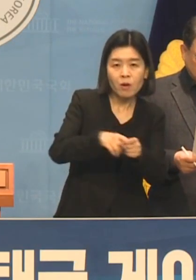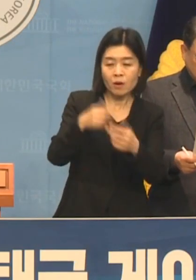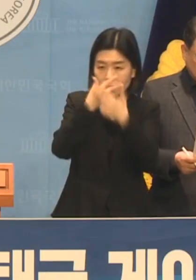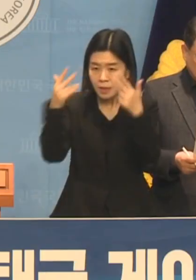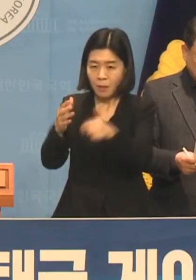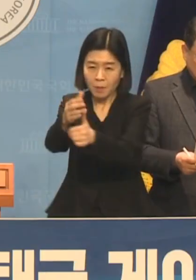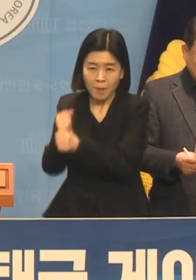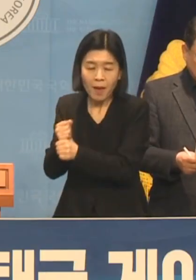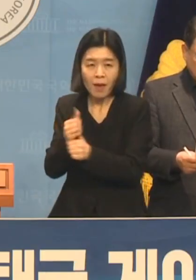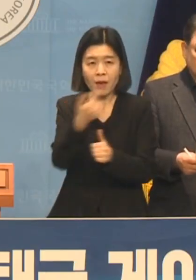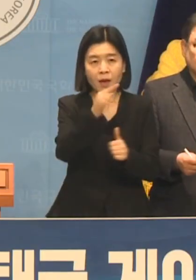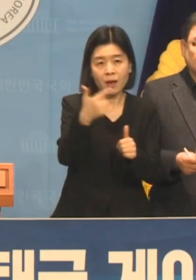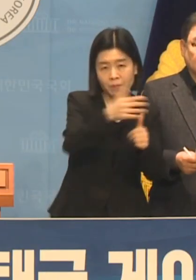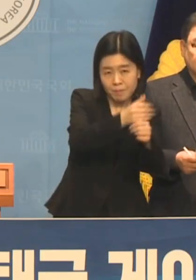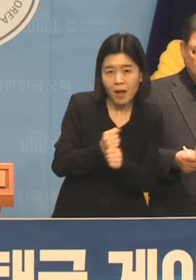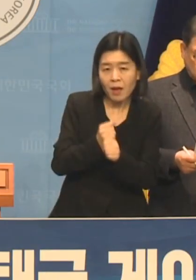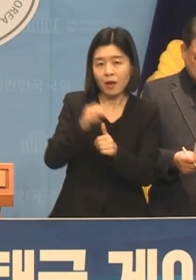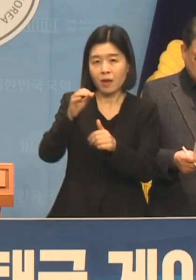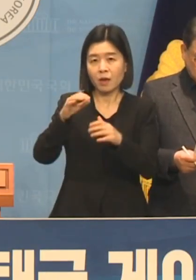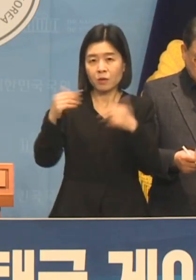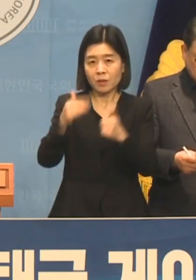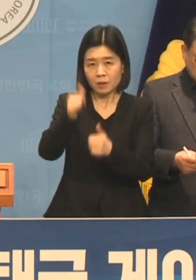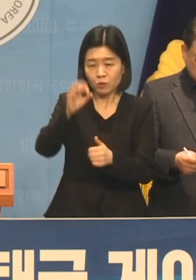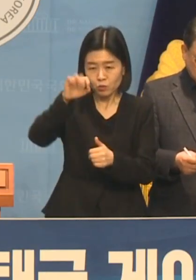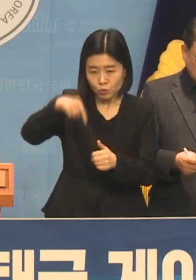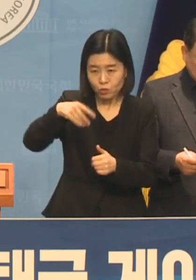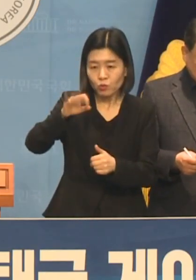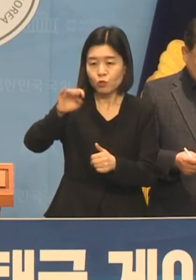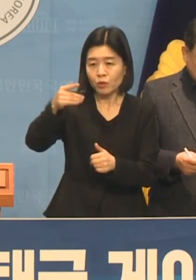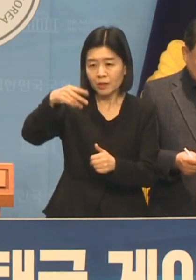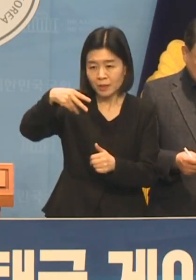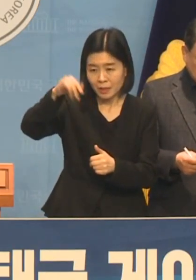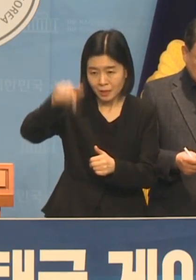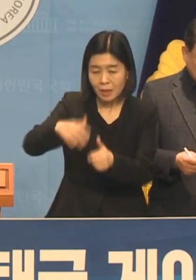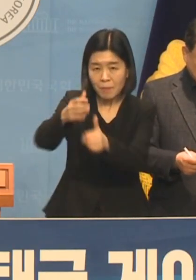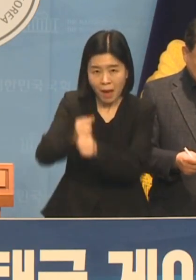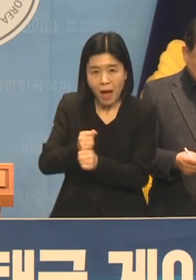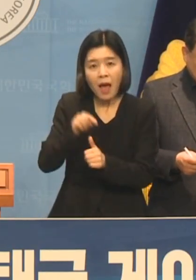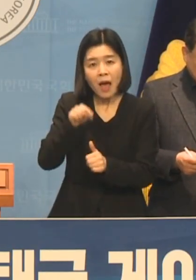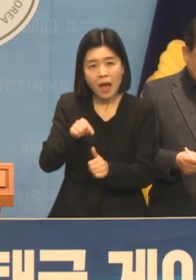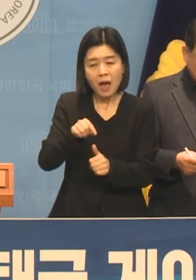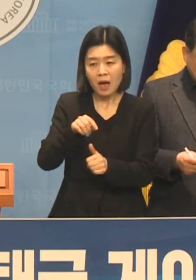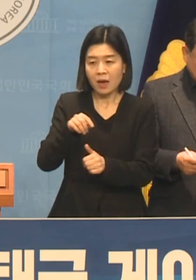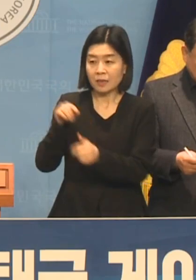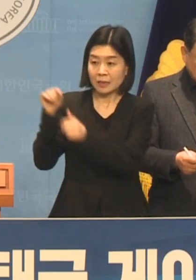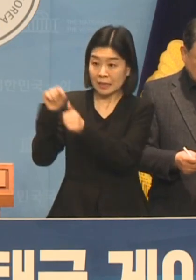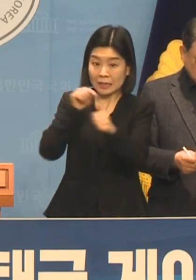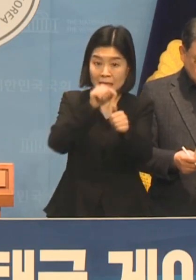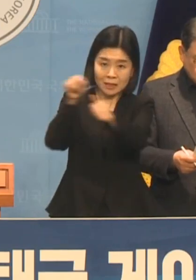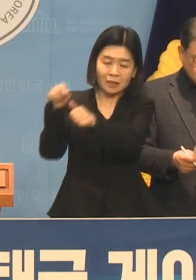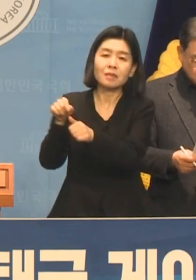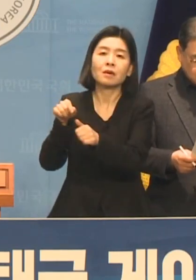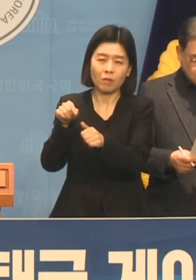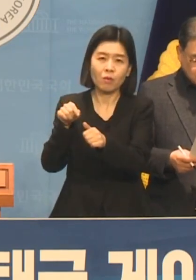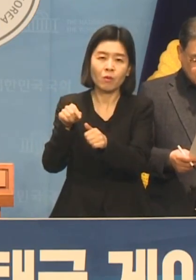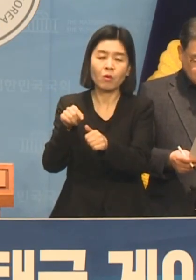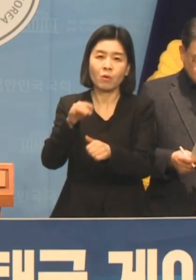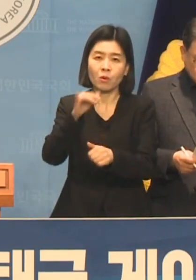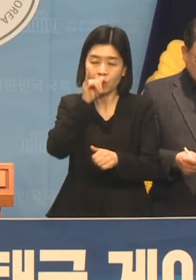한동훈을 체포하고 우원식을 체포하고 이런 지시가 있었던 거